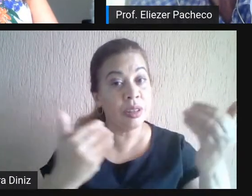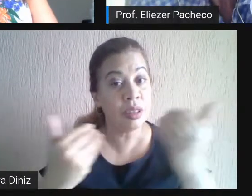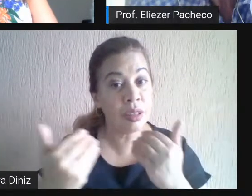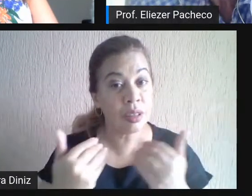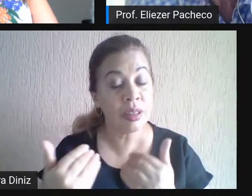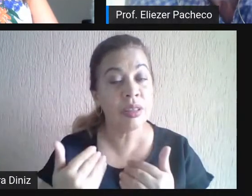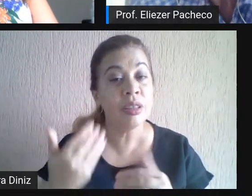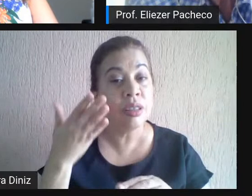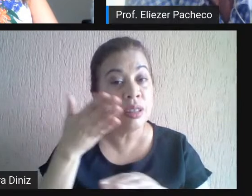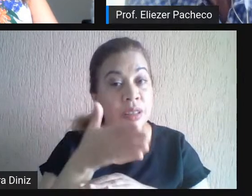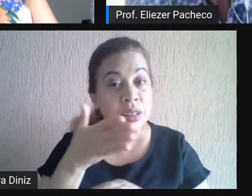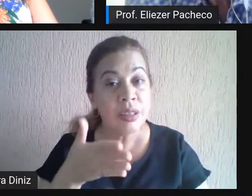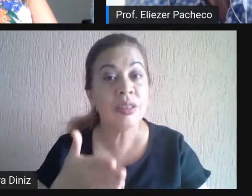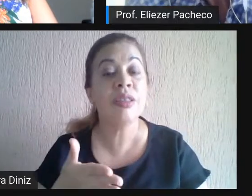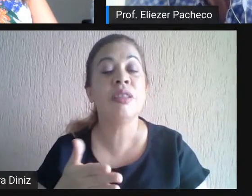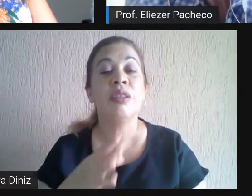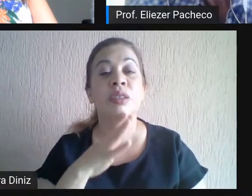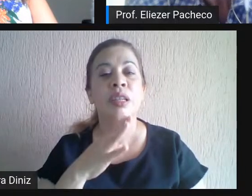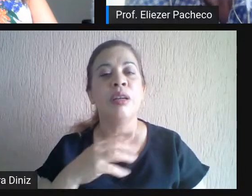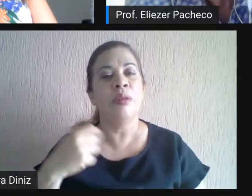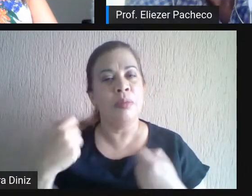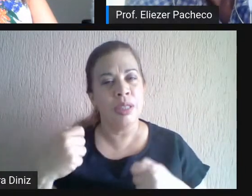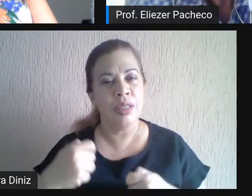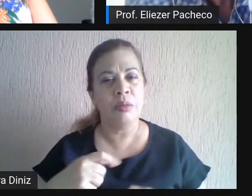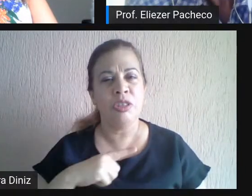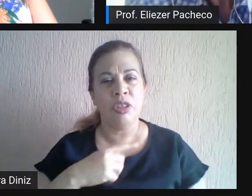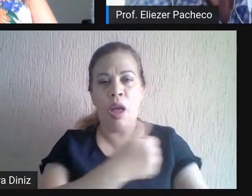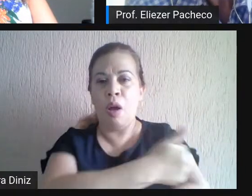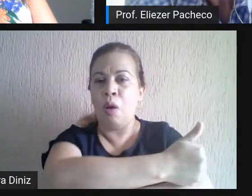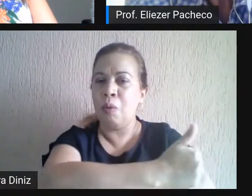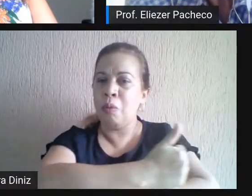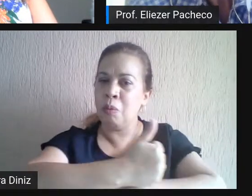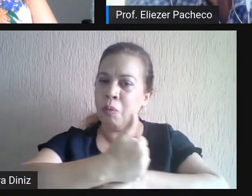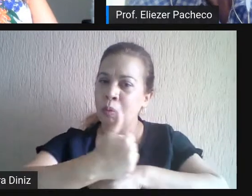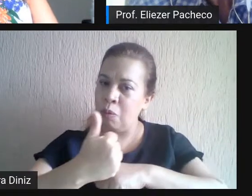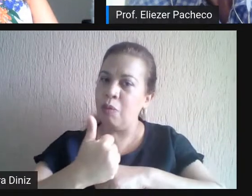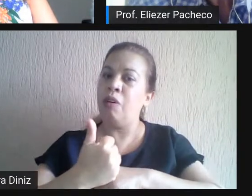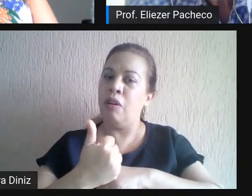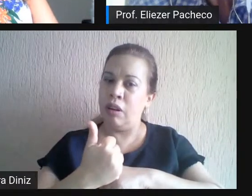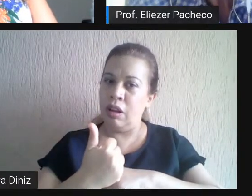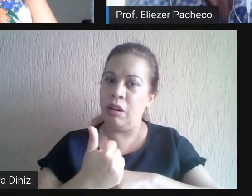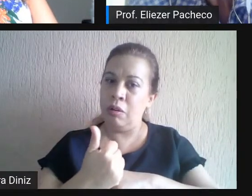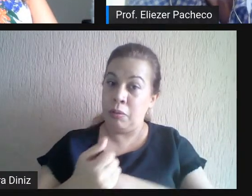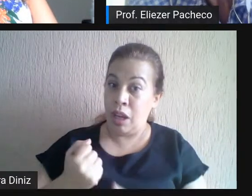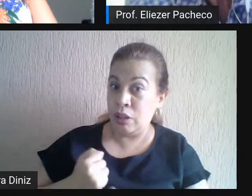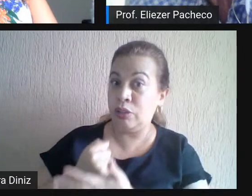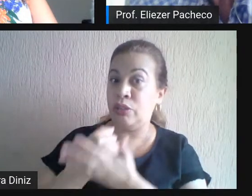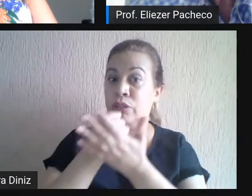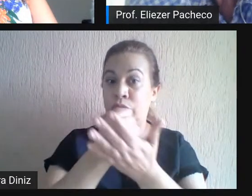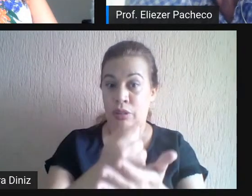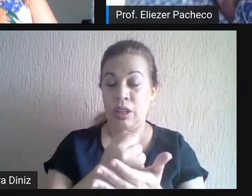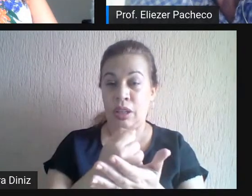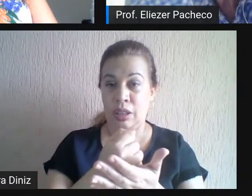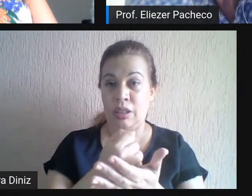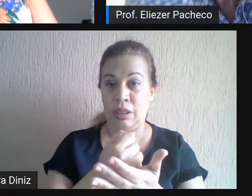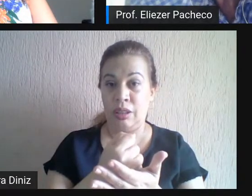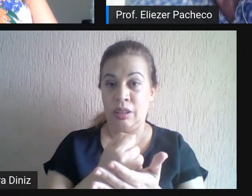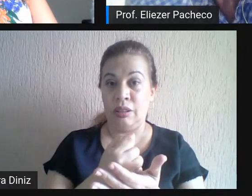temos o dever moral de contribuirmos para que isso possa ser